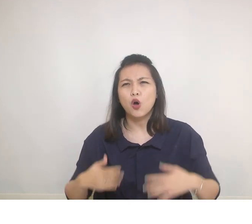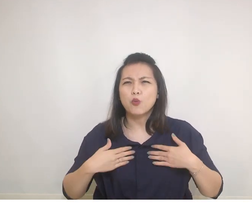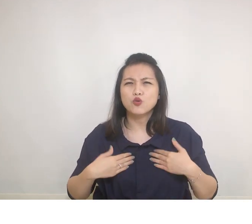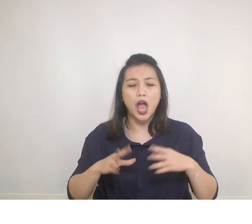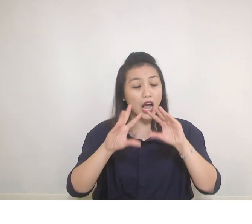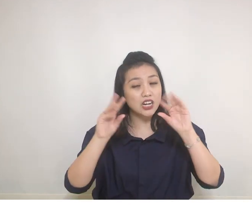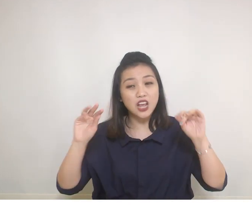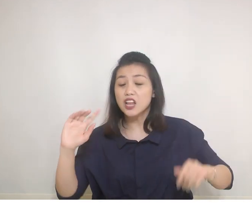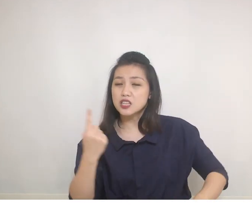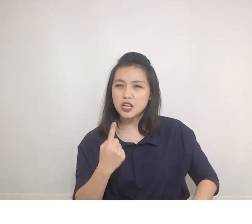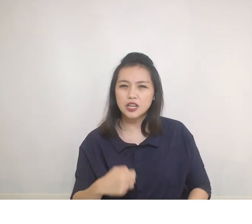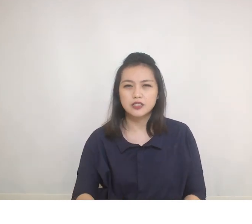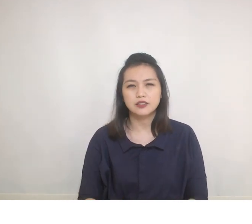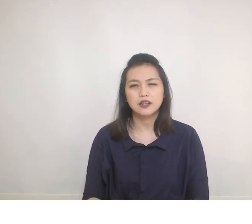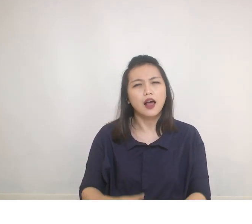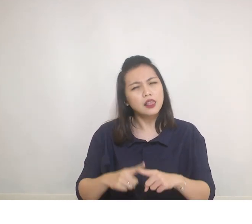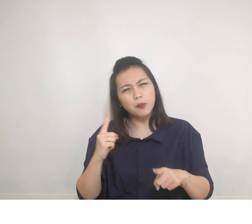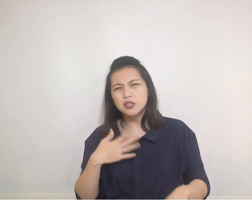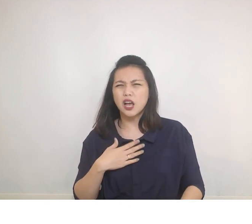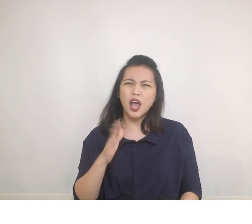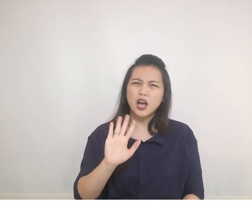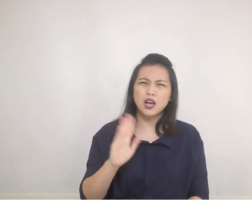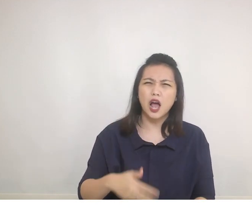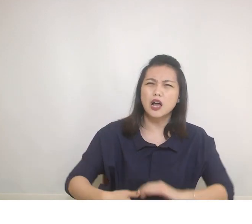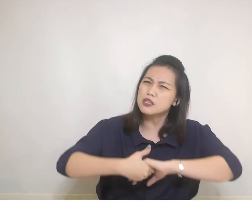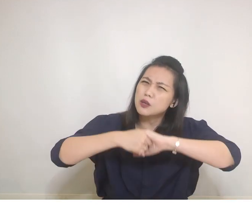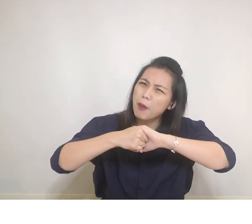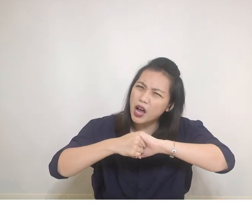mendukung kayak gitu. Cuma saya enggak setuju dengan